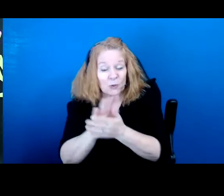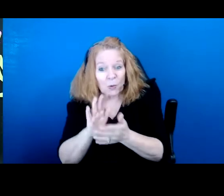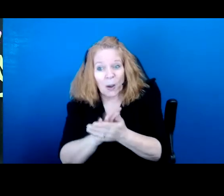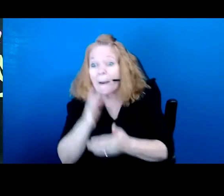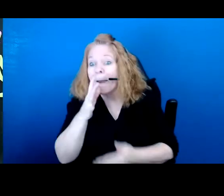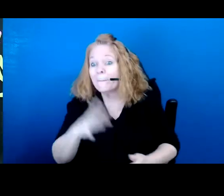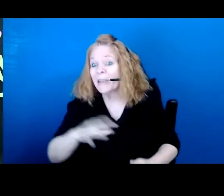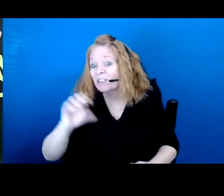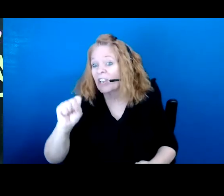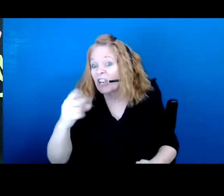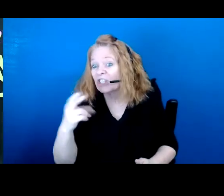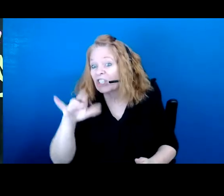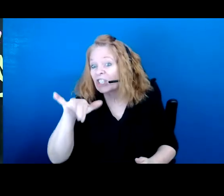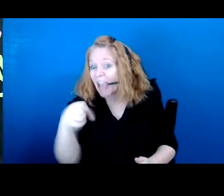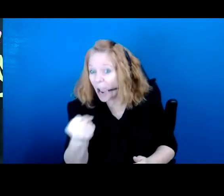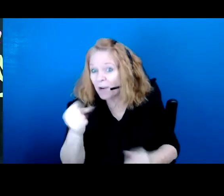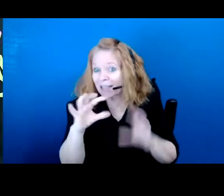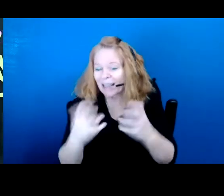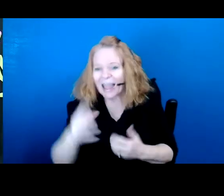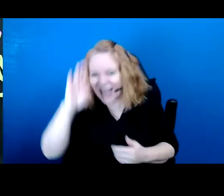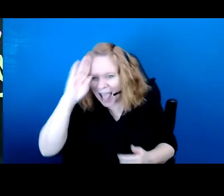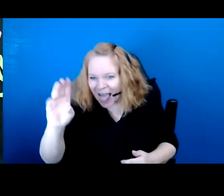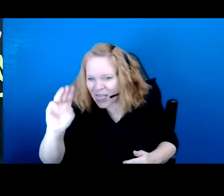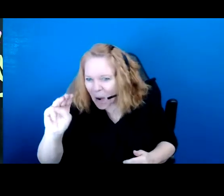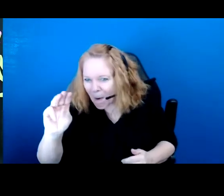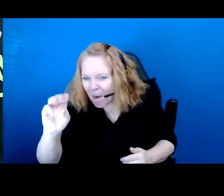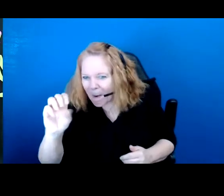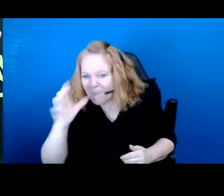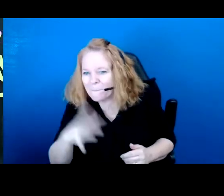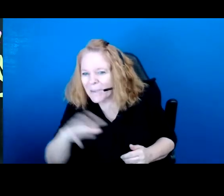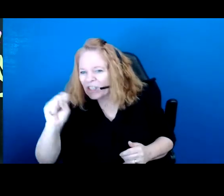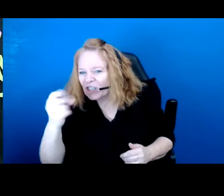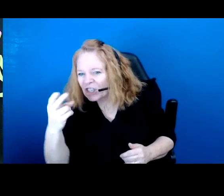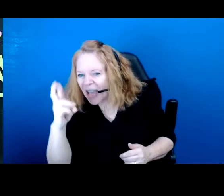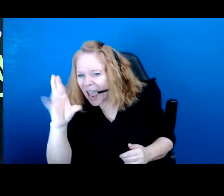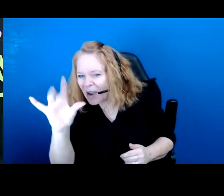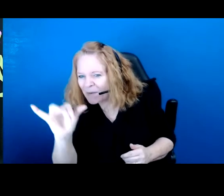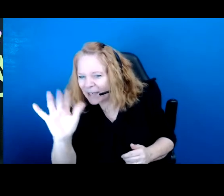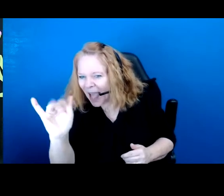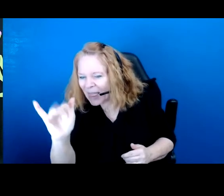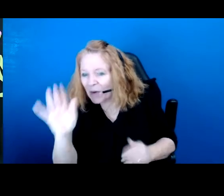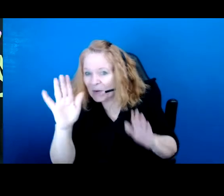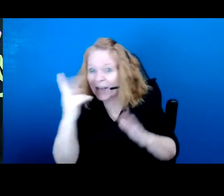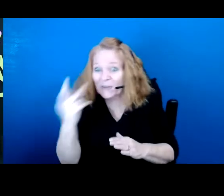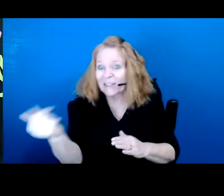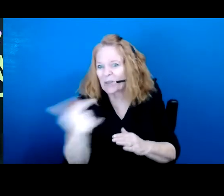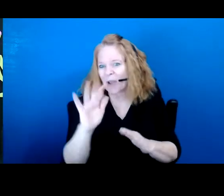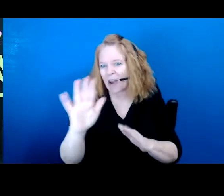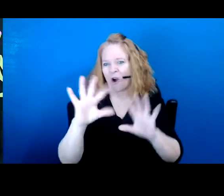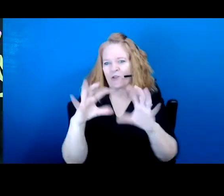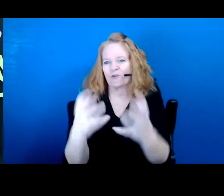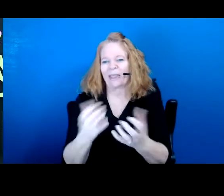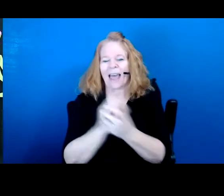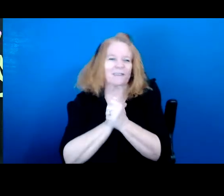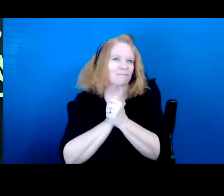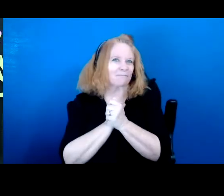hellen keller es la clase de la maestra cherry o la maestra ser y qué maravilloso